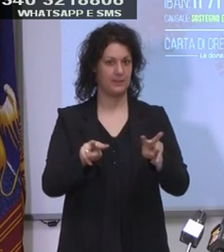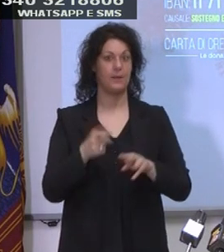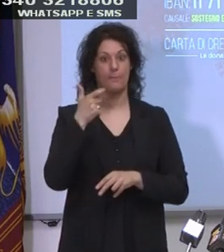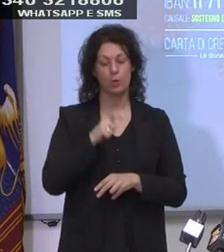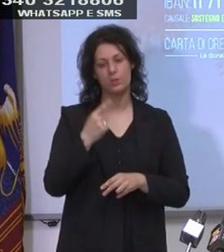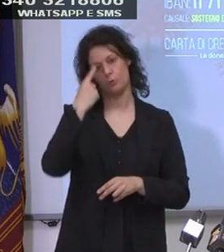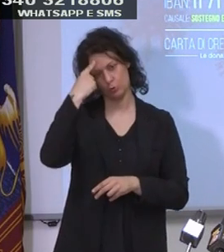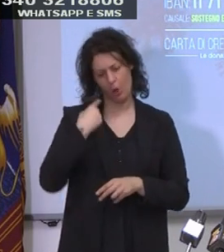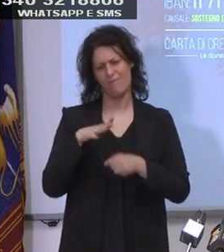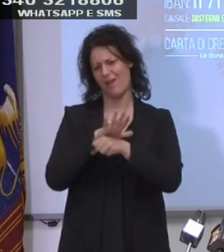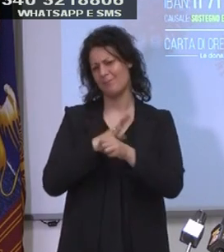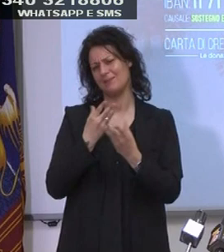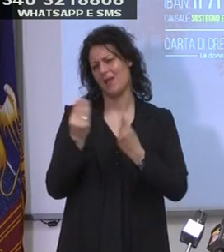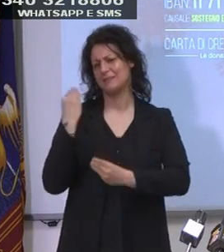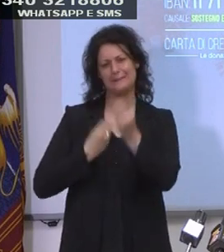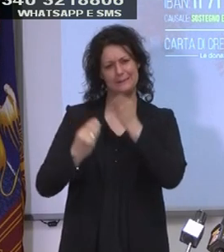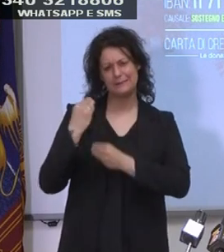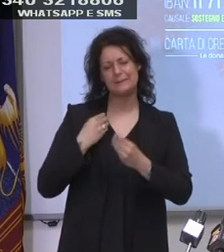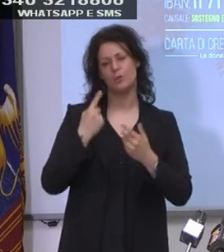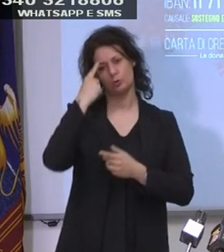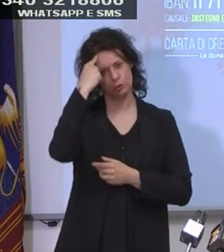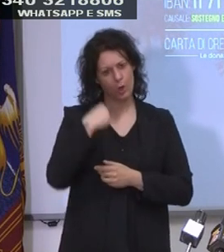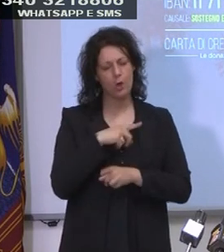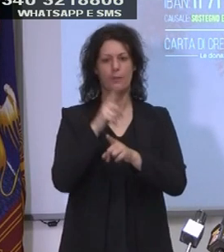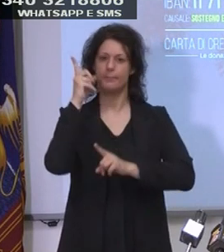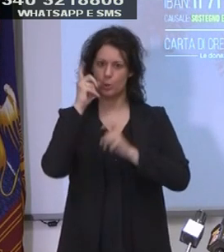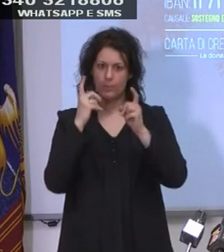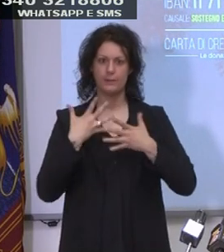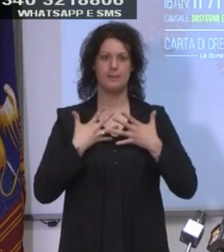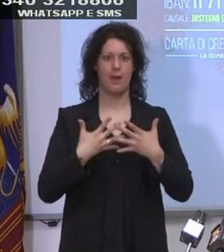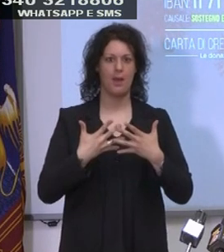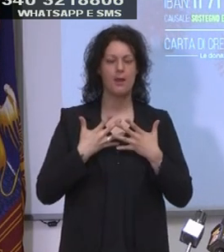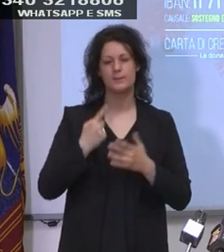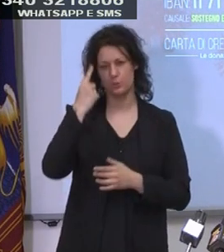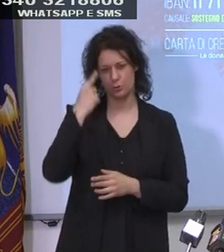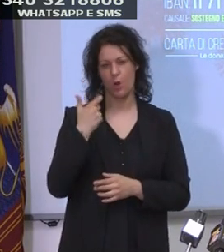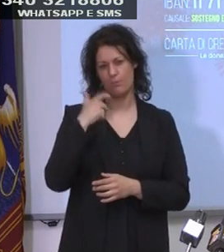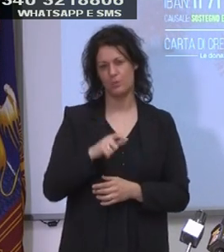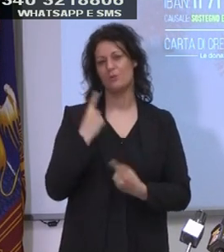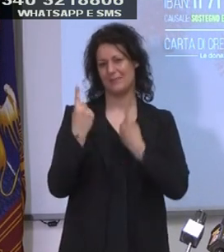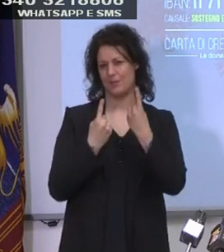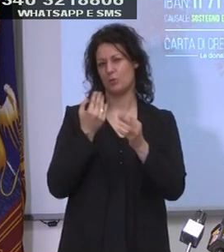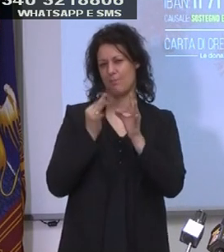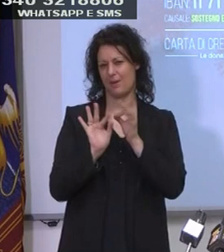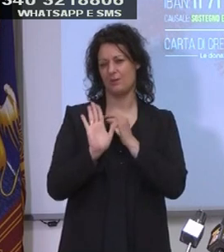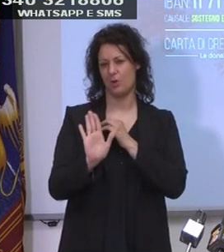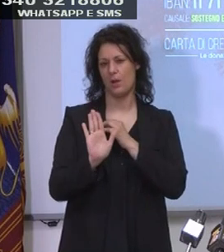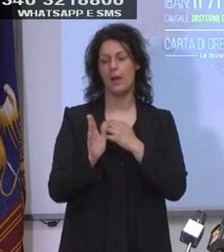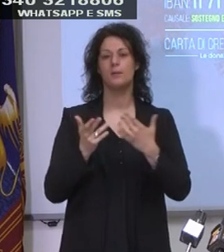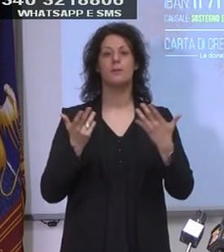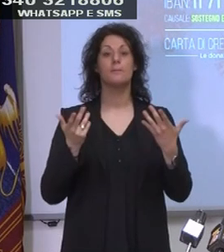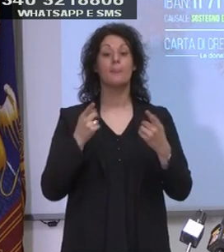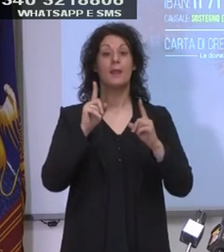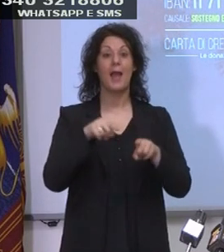familiari, capiamo insomma preoccupazione, angoscia, anche insomma situazione un po' particolare. Le strutture sono